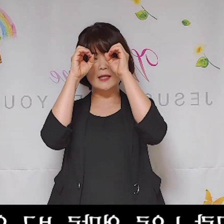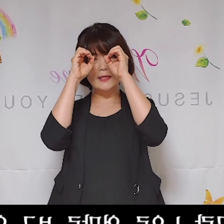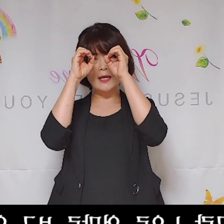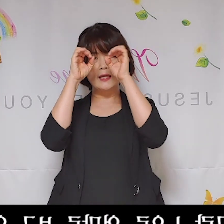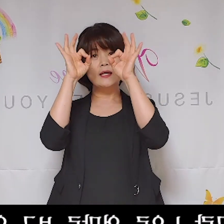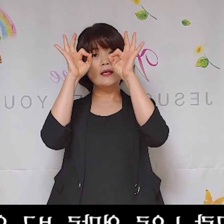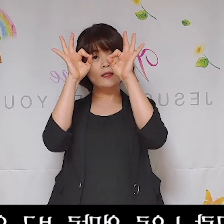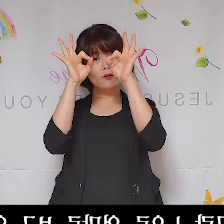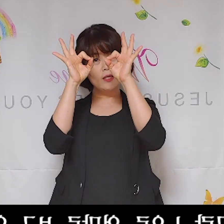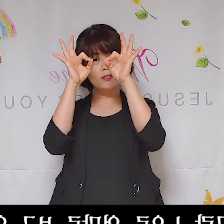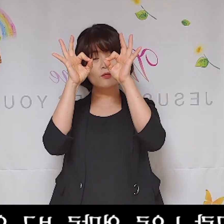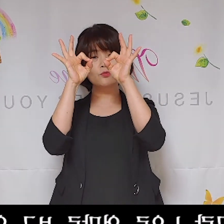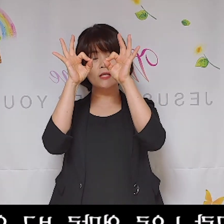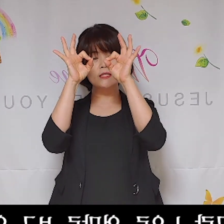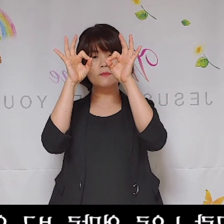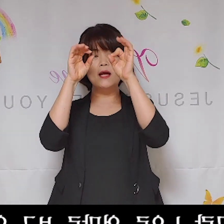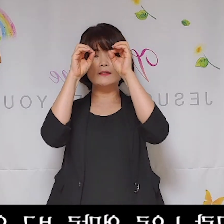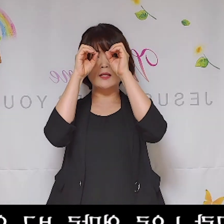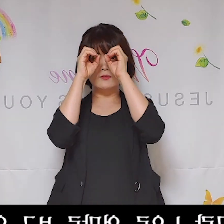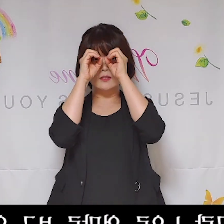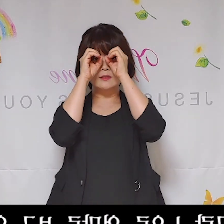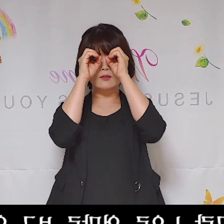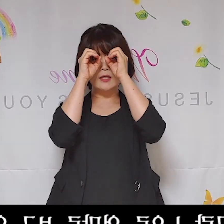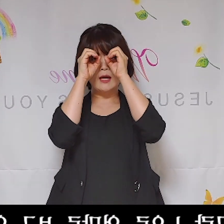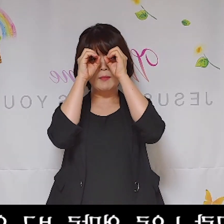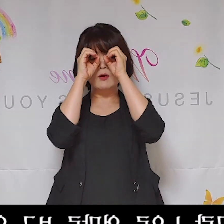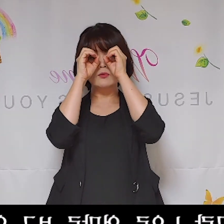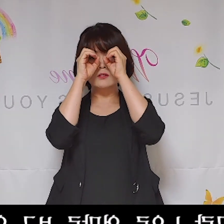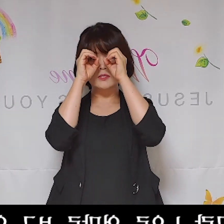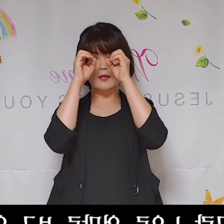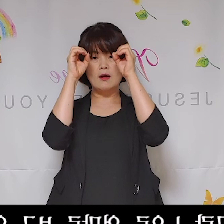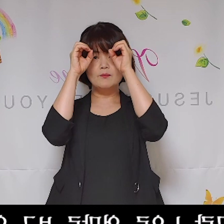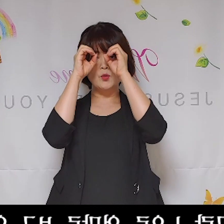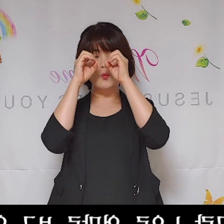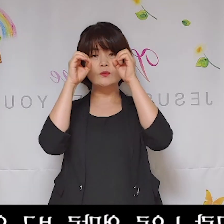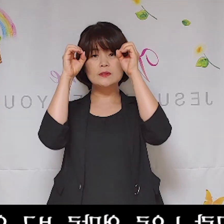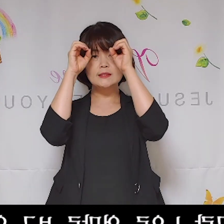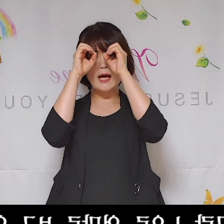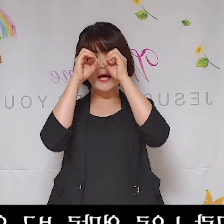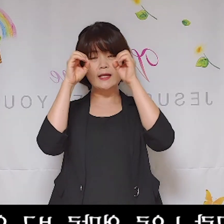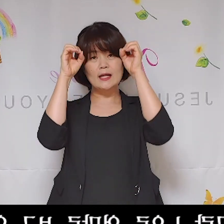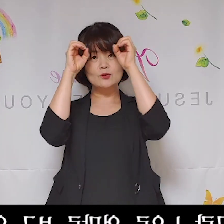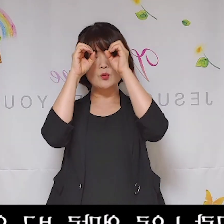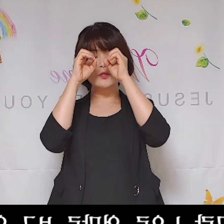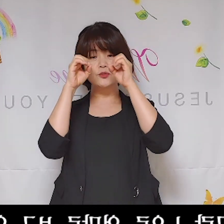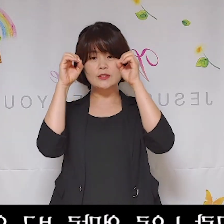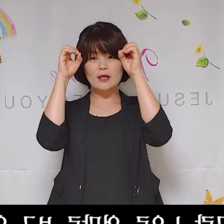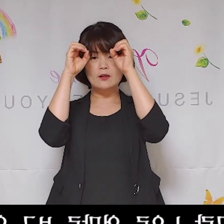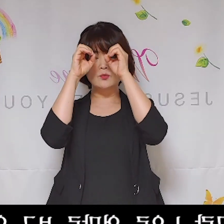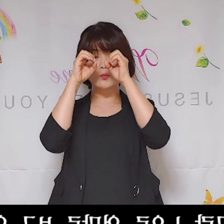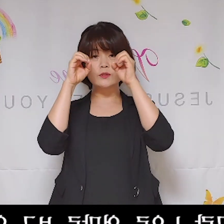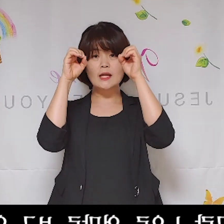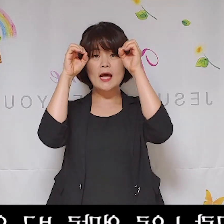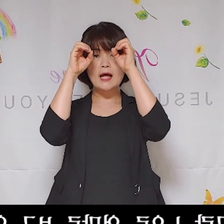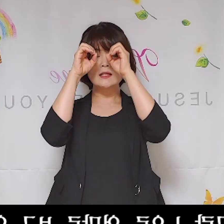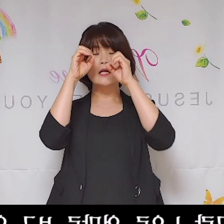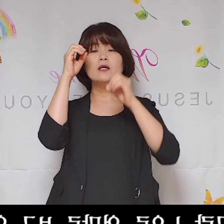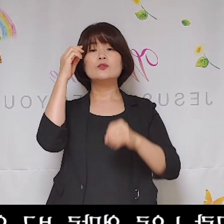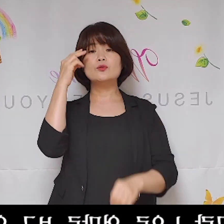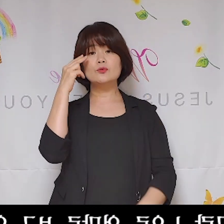동그랗게. 이렇게 하셔도 되지만 그냥 여기서는 이렇게 망원경처럼 동그란 약간 돌려주세요. 동그란